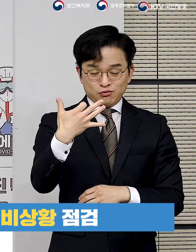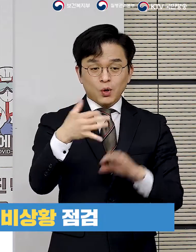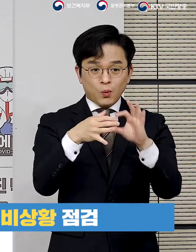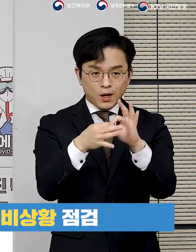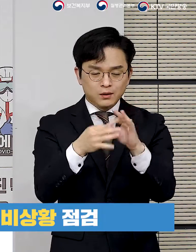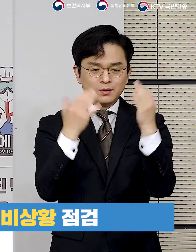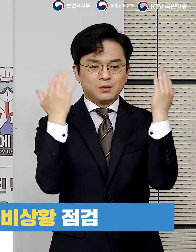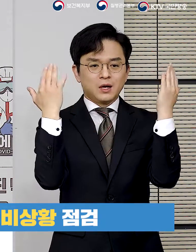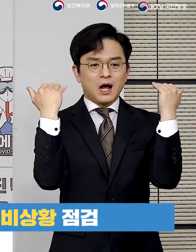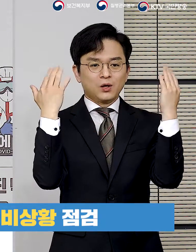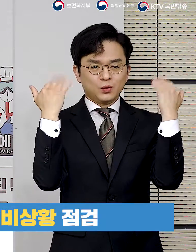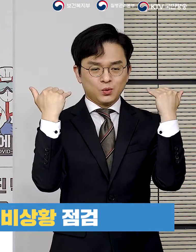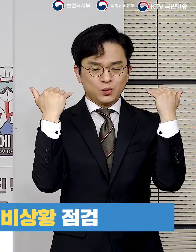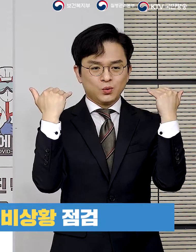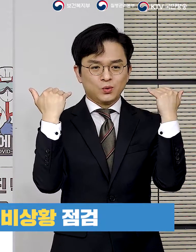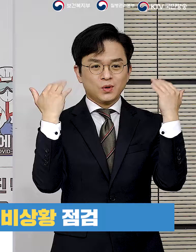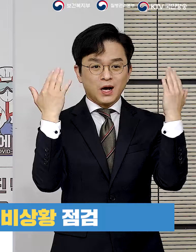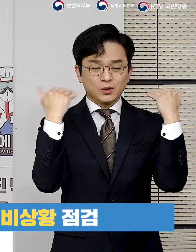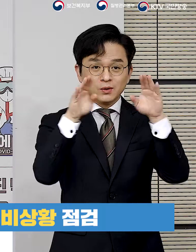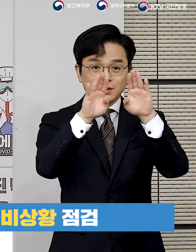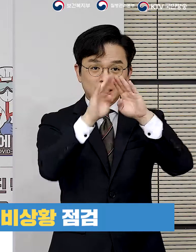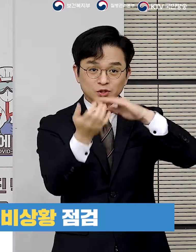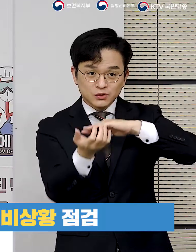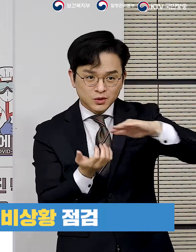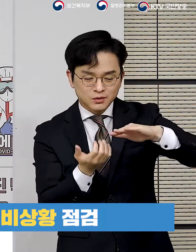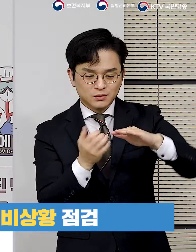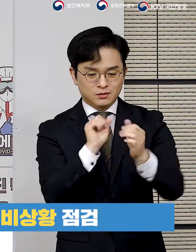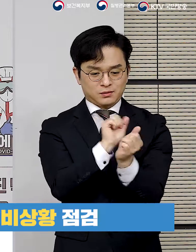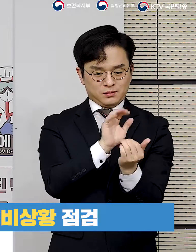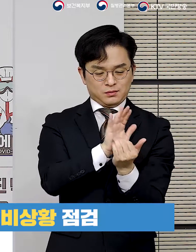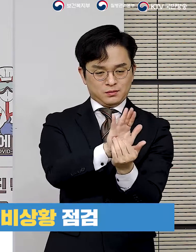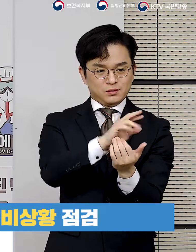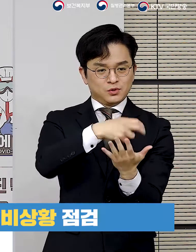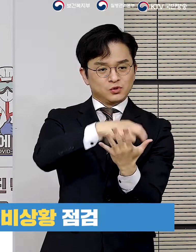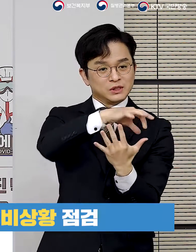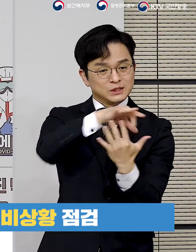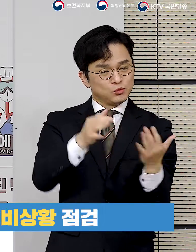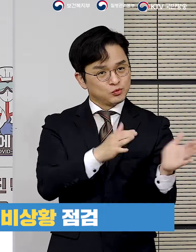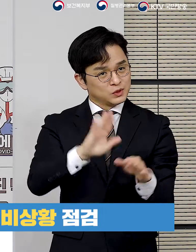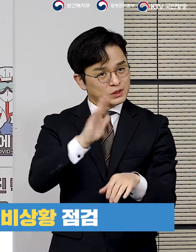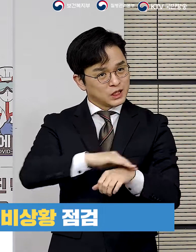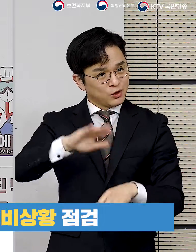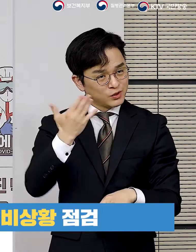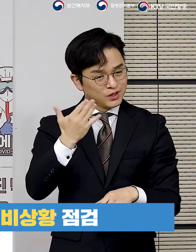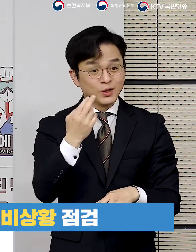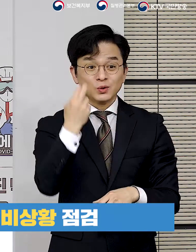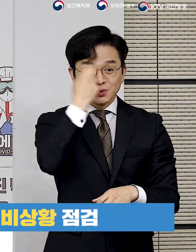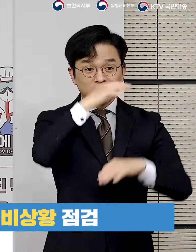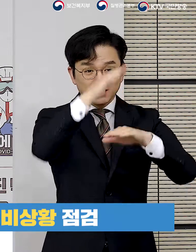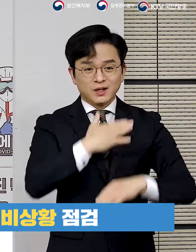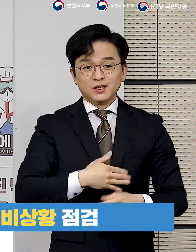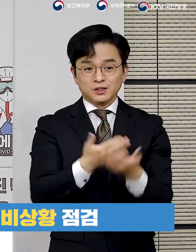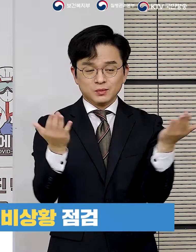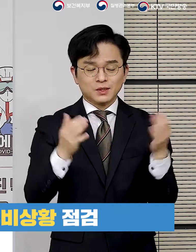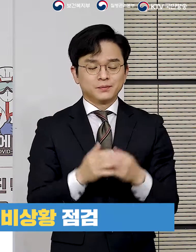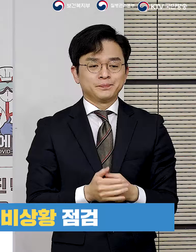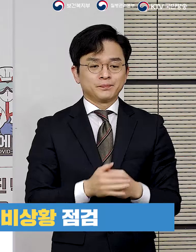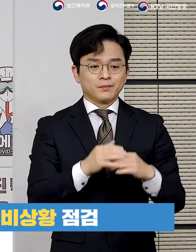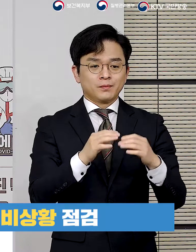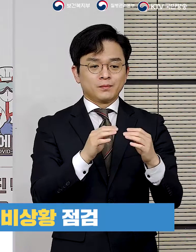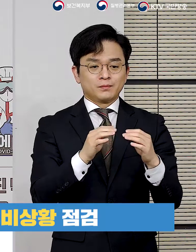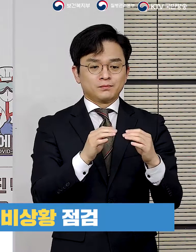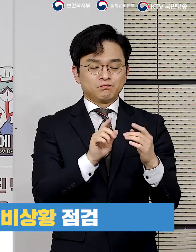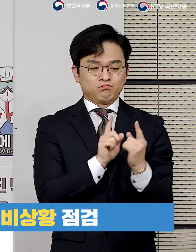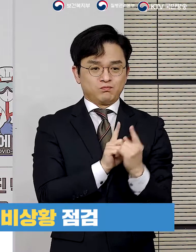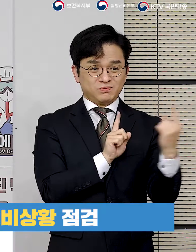코로나19 등교 대비 학교 방역 준비 상황에 관하여 말씀드리겠습니다. 사회적 거리두기